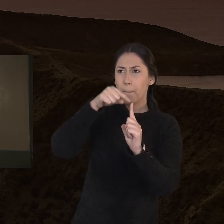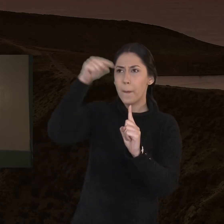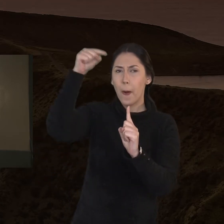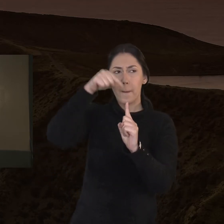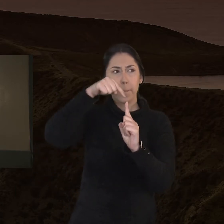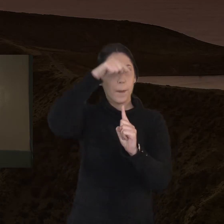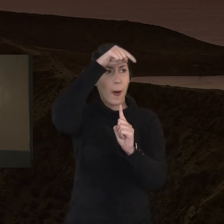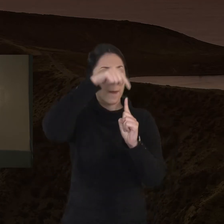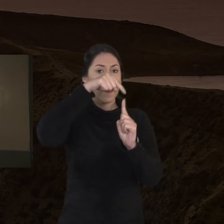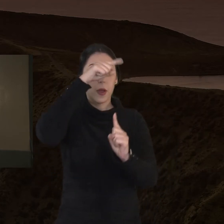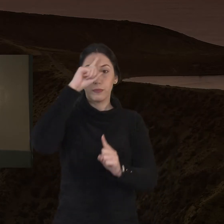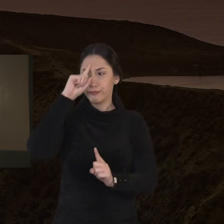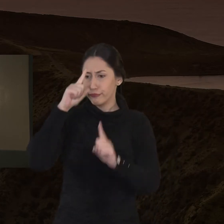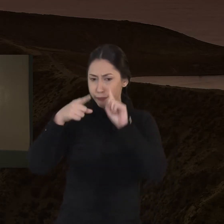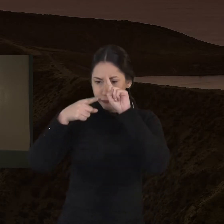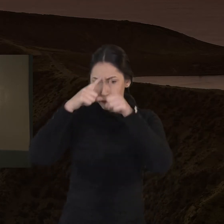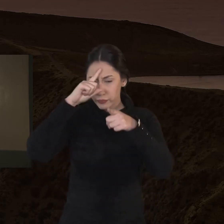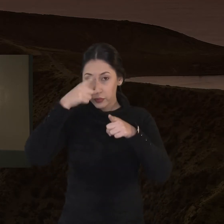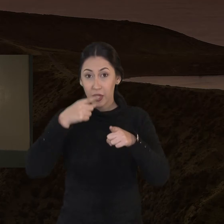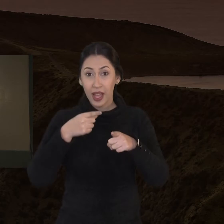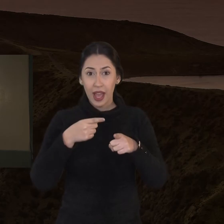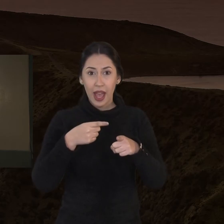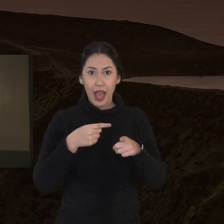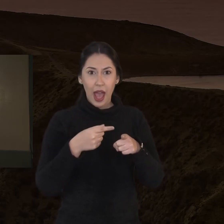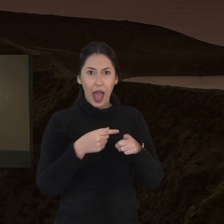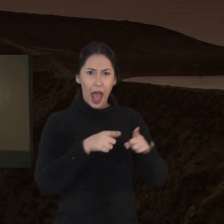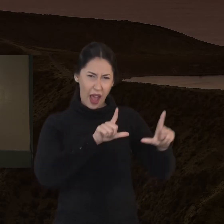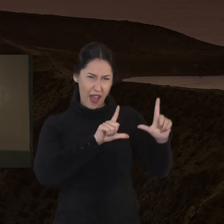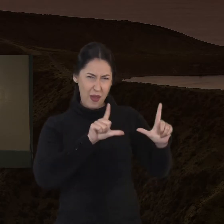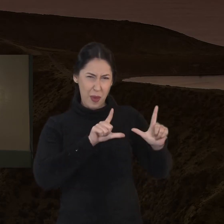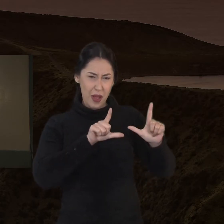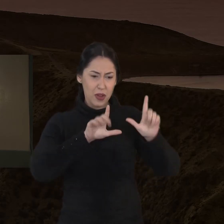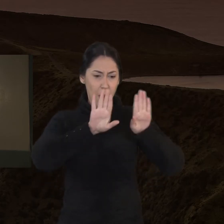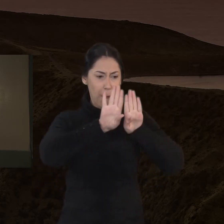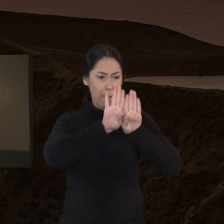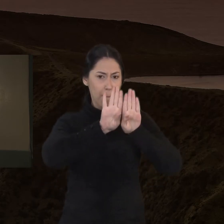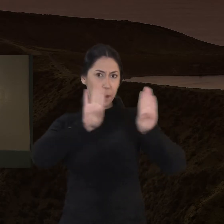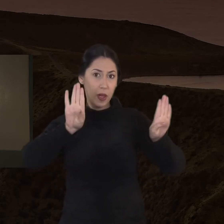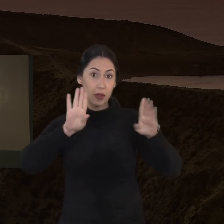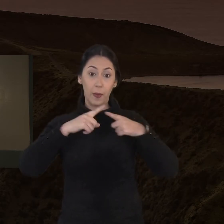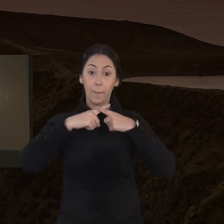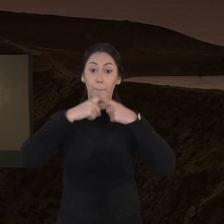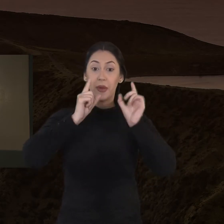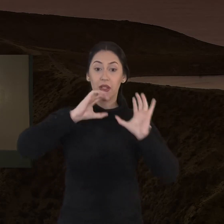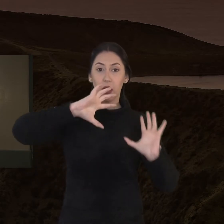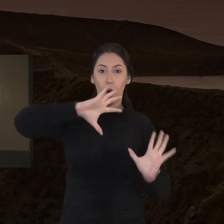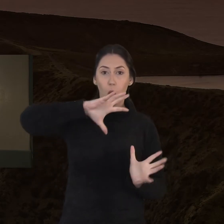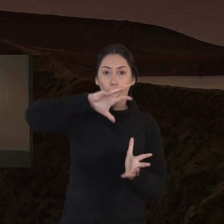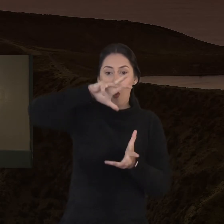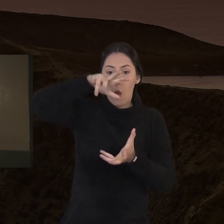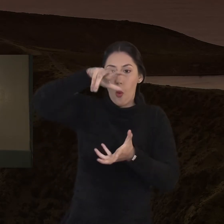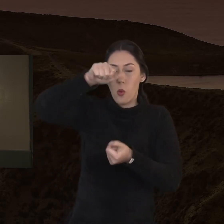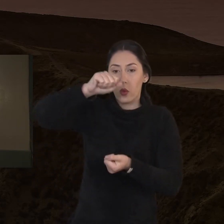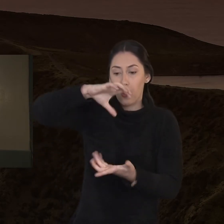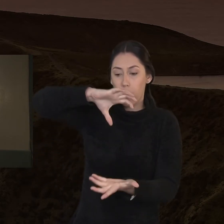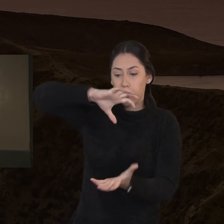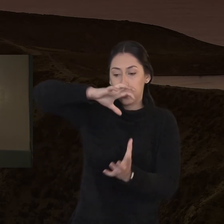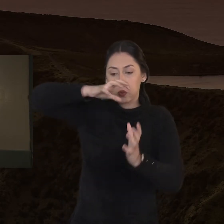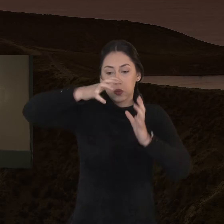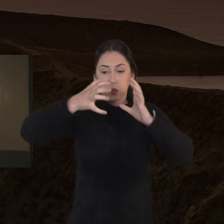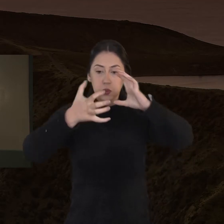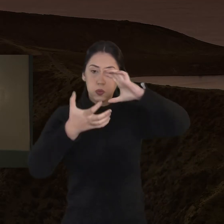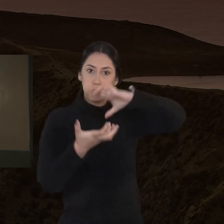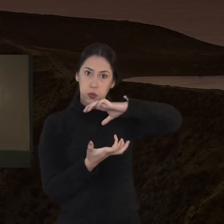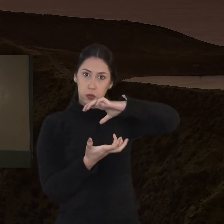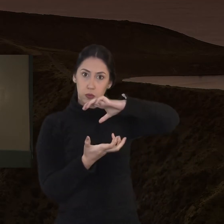ele em cabeça na verdade esse que tá no plano mas deus puxa isso e a um exemplo espacial é